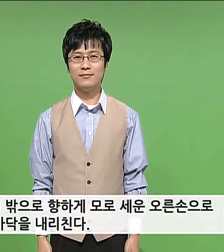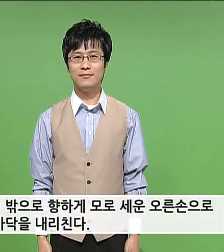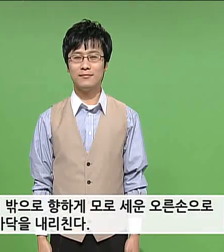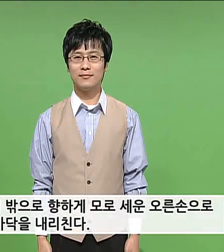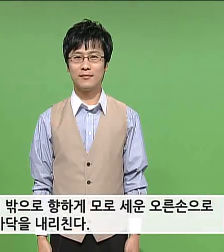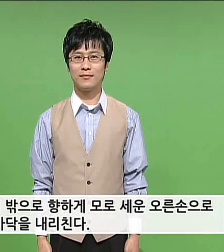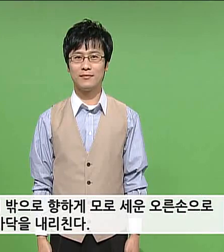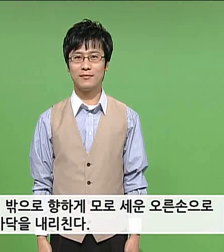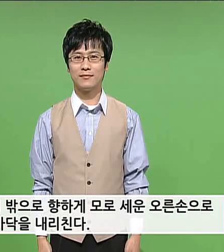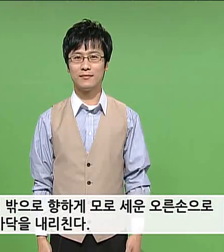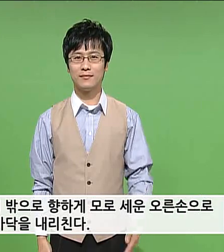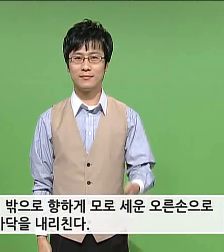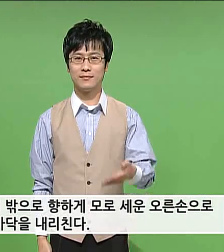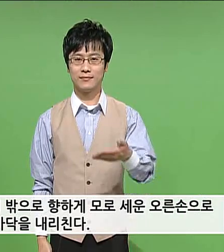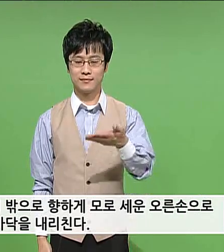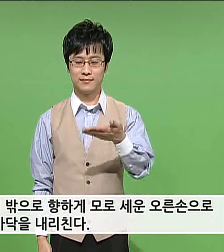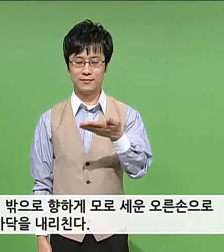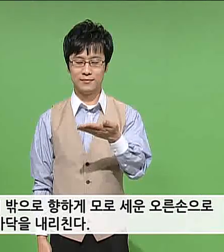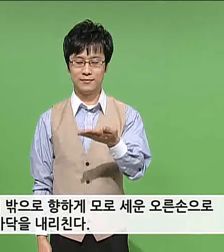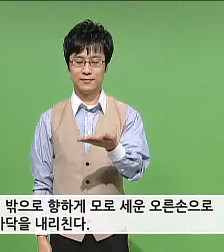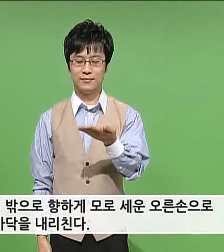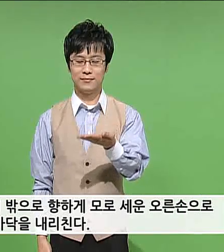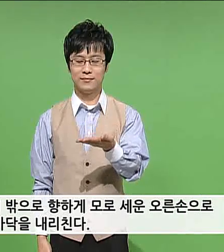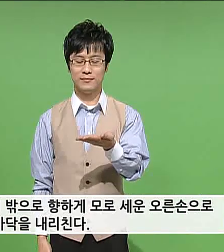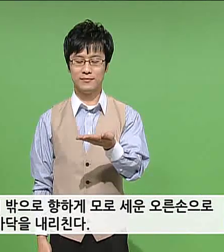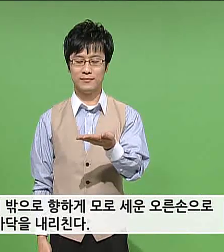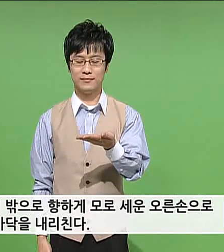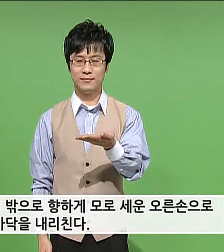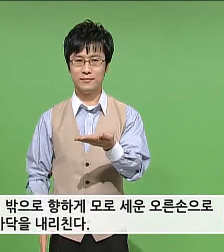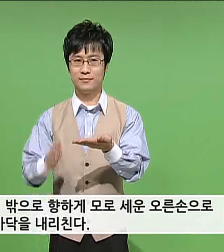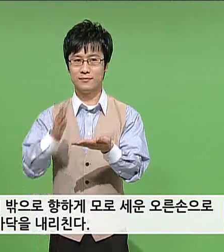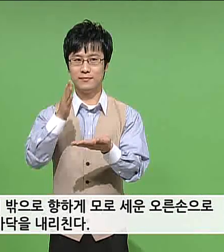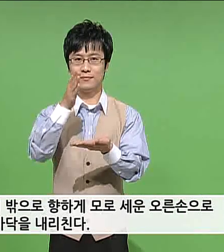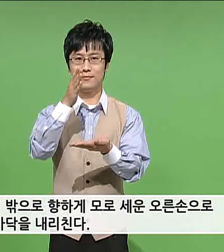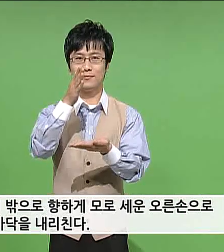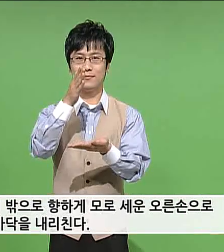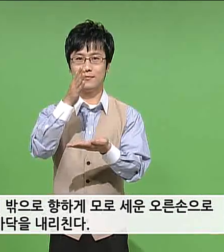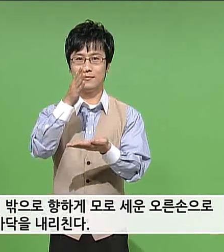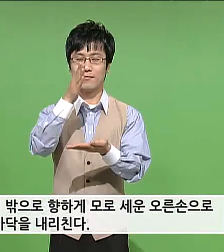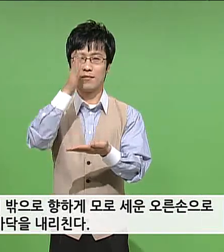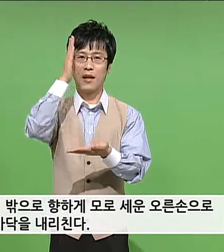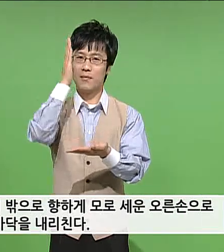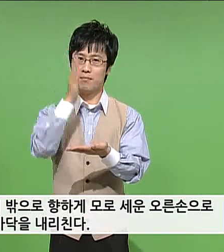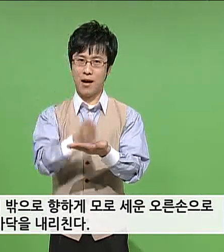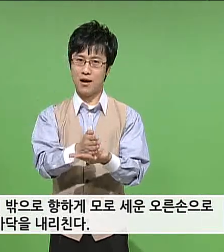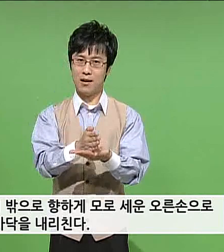손끝이 밖으로 향하게 몰아세운 오른손으로 왼손바닥을 내려칩니다.